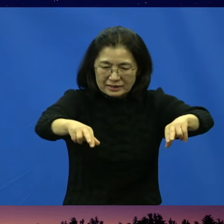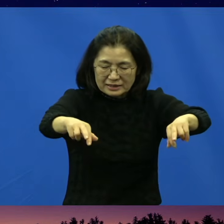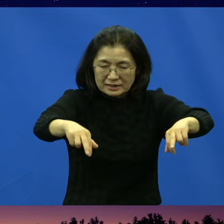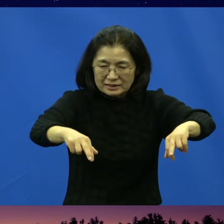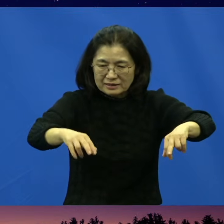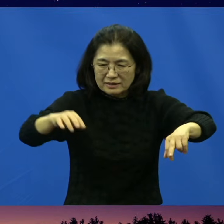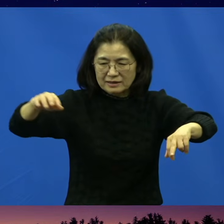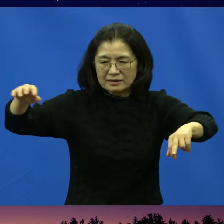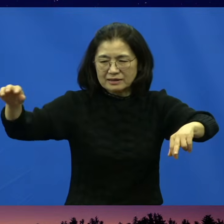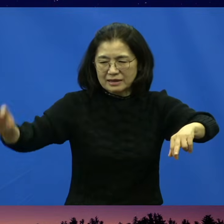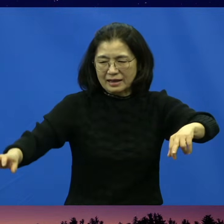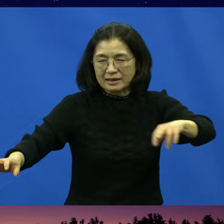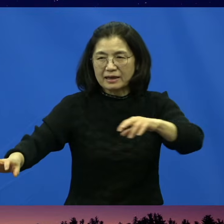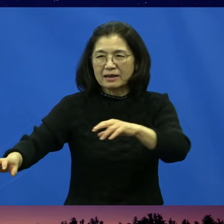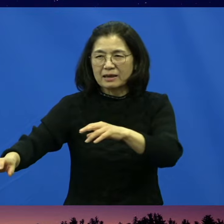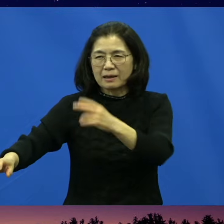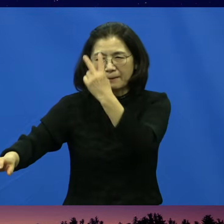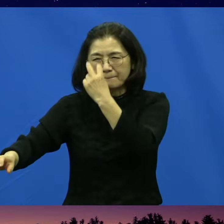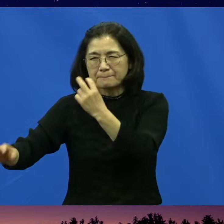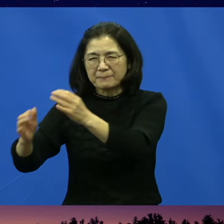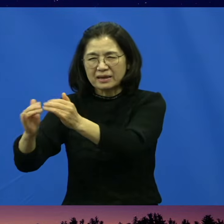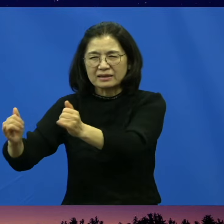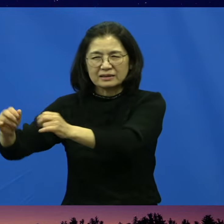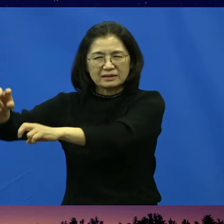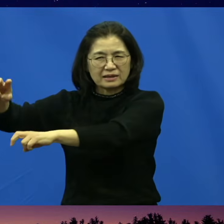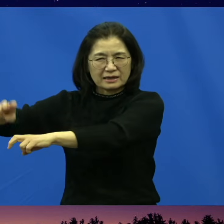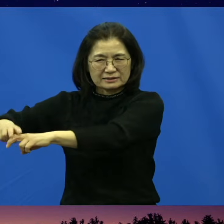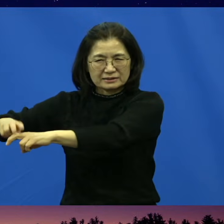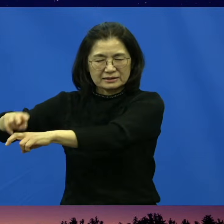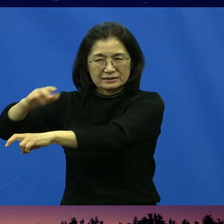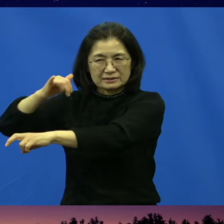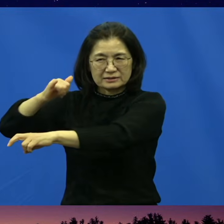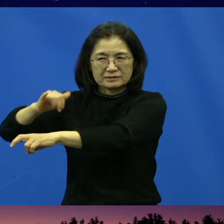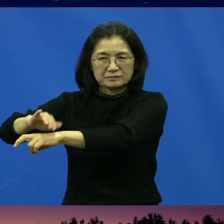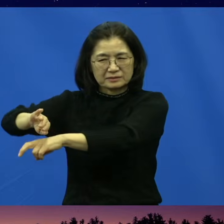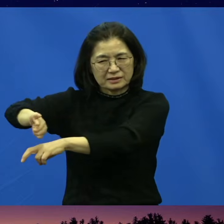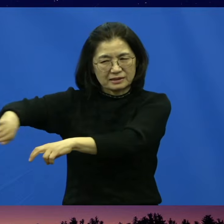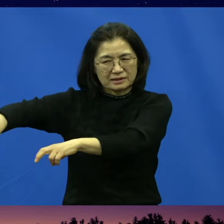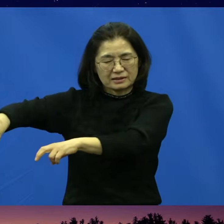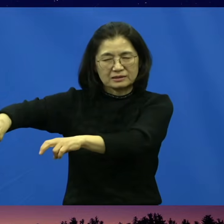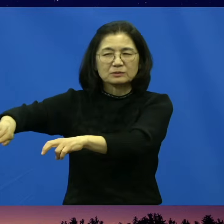삶의 한켠에 사람들의 시야 밖에 앉아 있습니다.